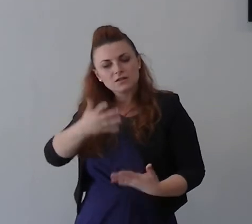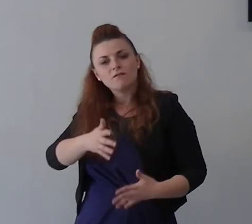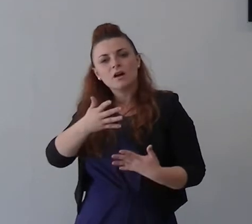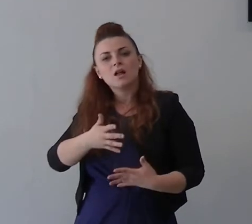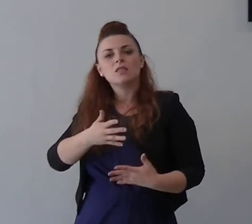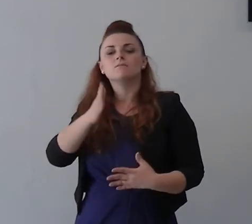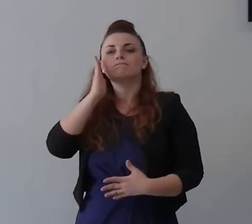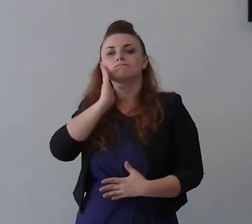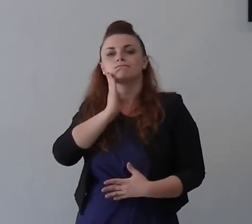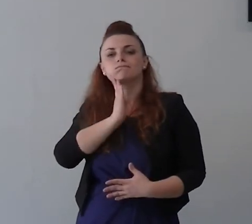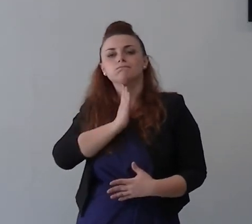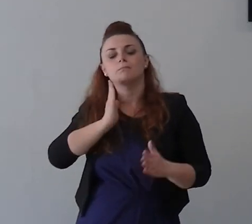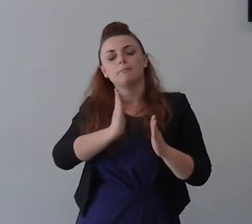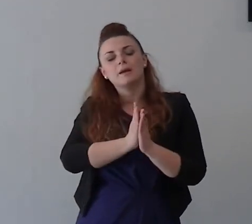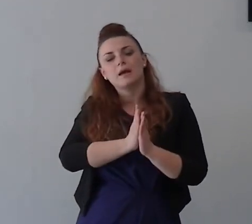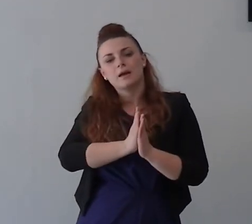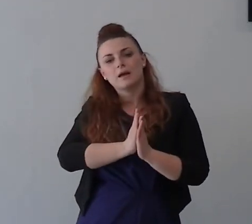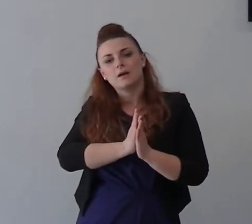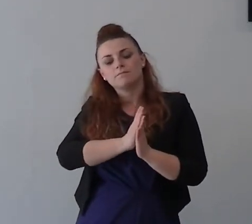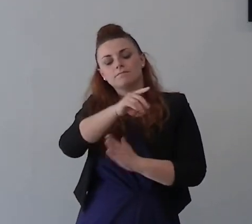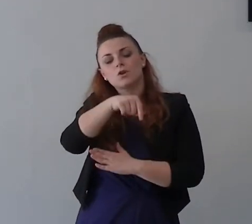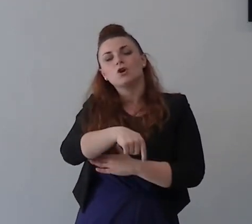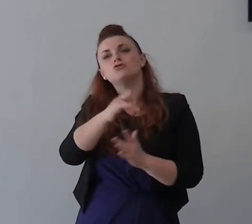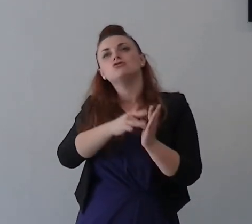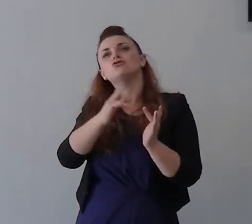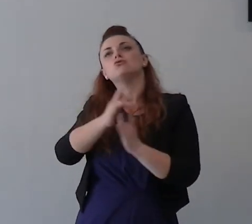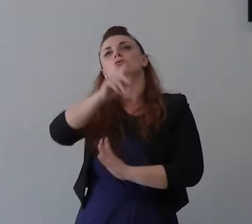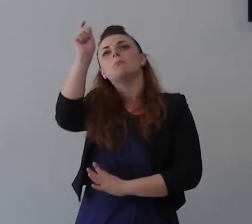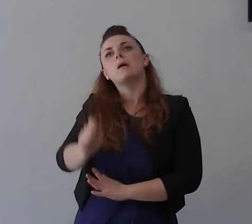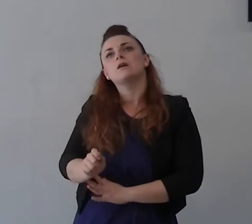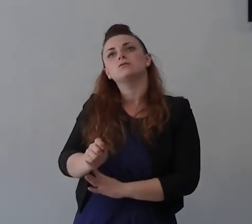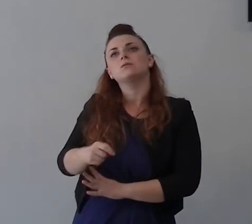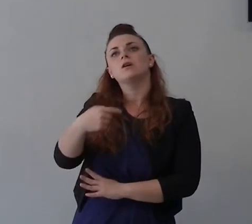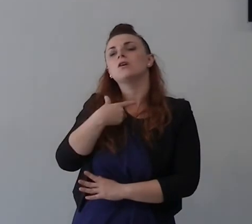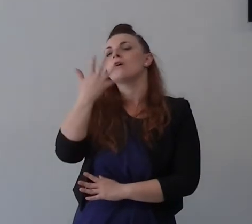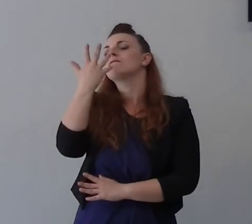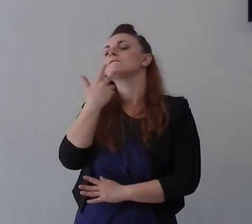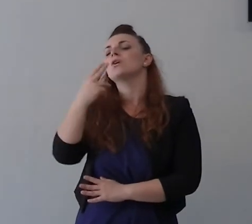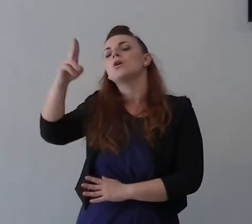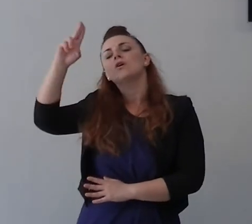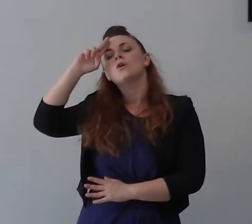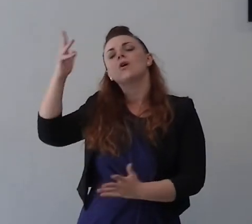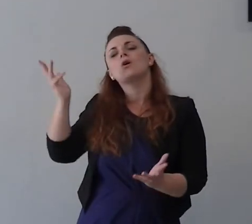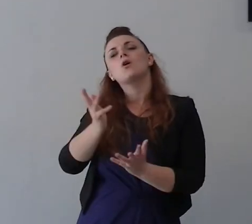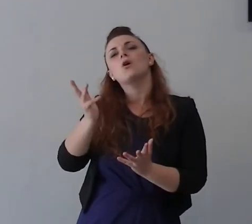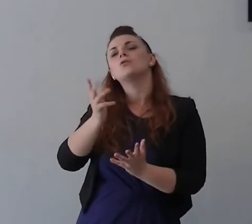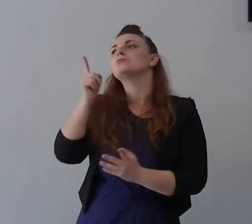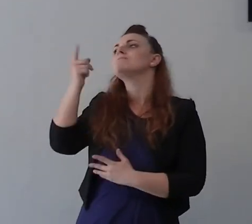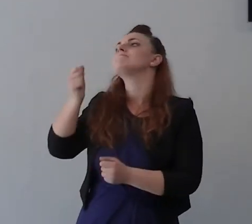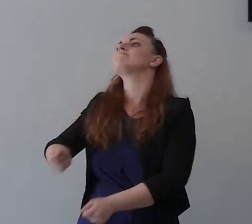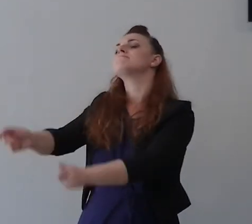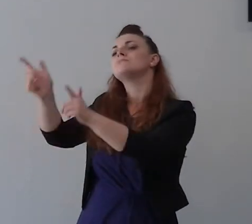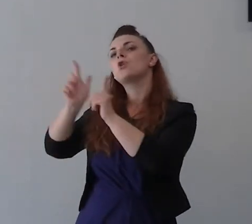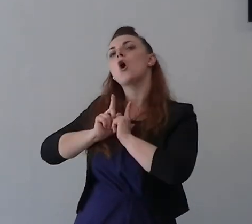cuore. Signore Gesù, oggi è Pasqua e io voglio ricordare il tuo dono. Io